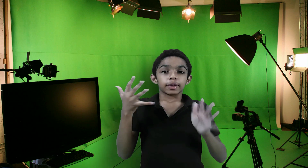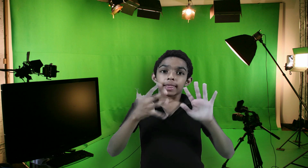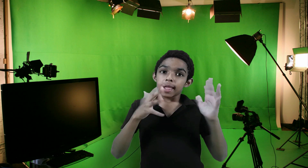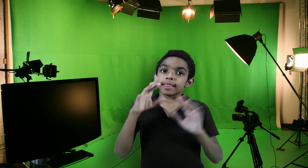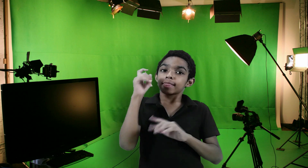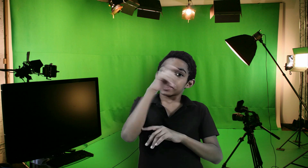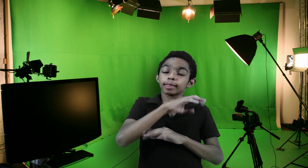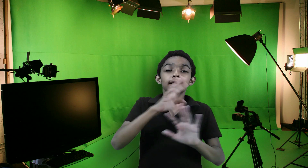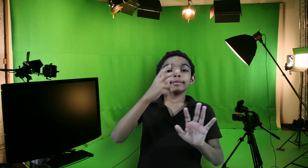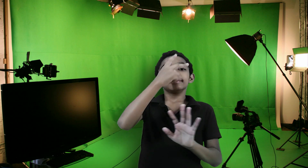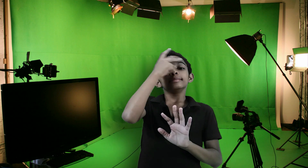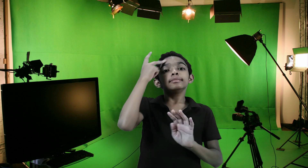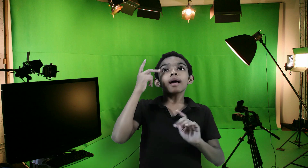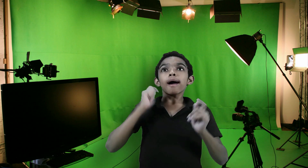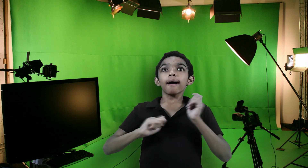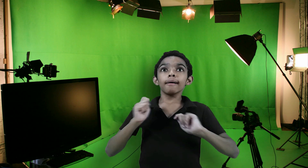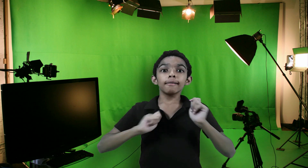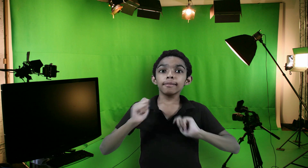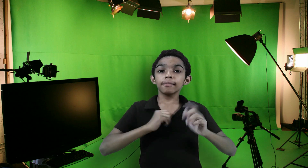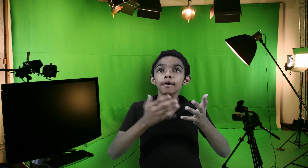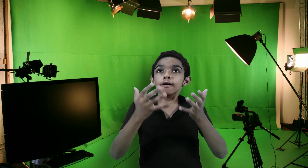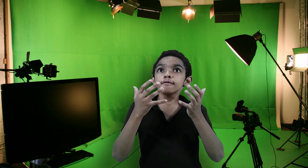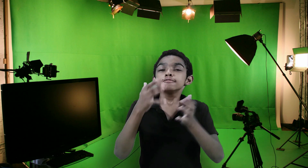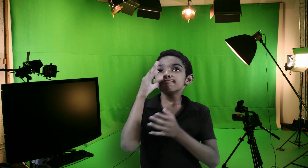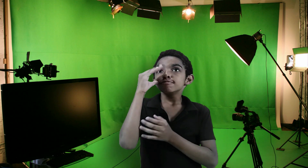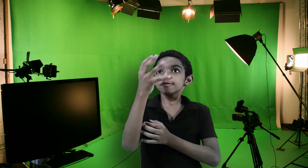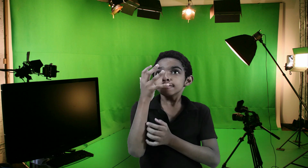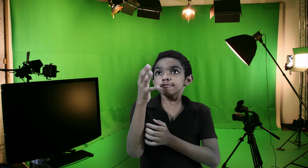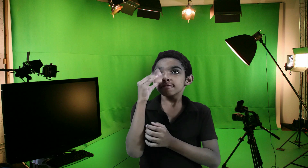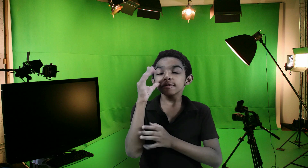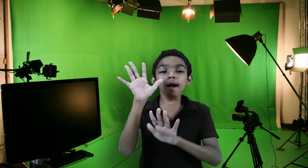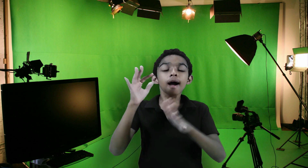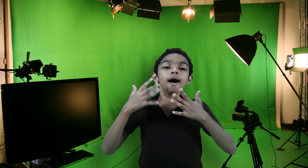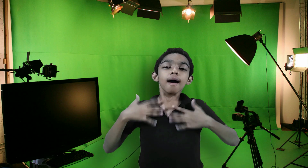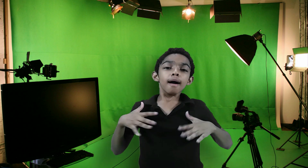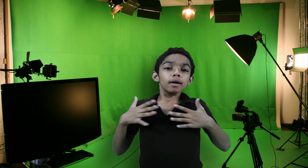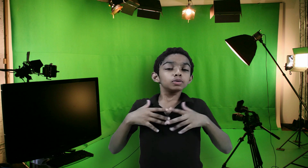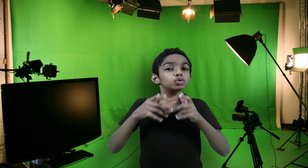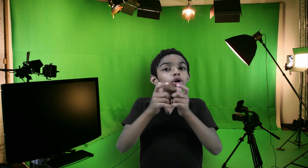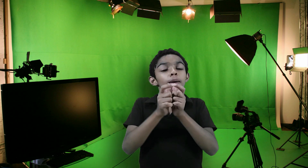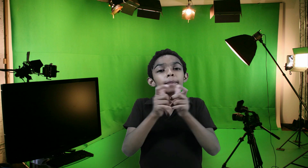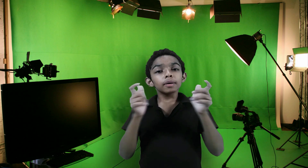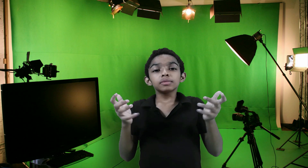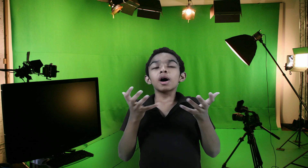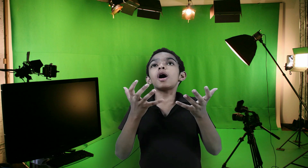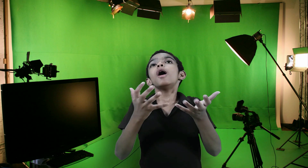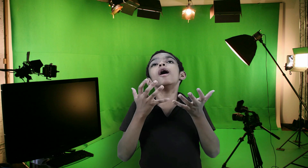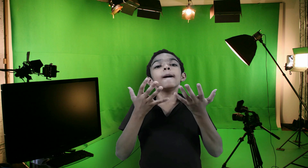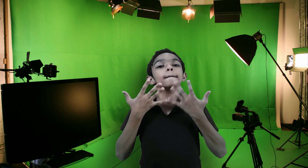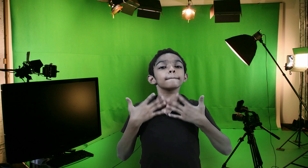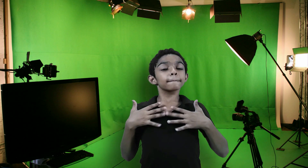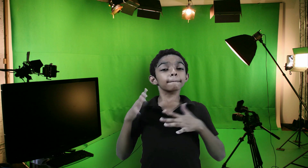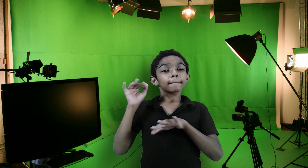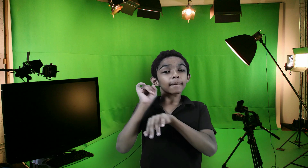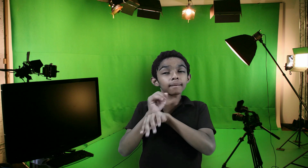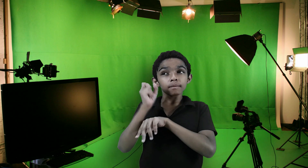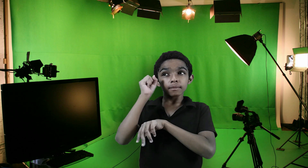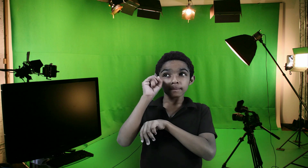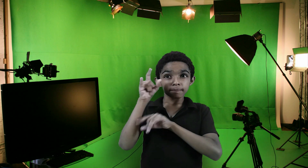pessoas estão ansiosas, sempre curiosas, perguntando, mas eu peço para vocês tenham paciência, esperem um pouquinho, que quando